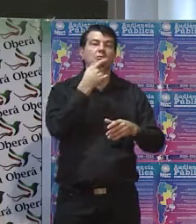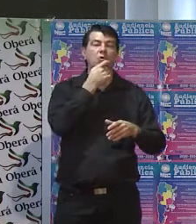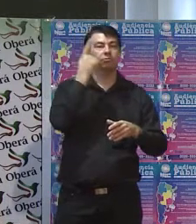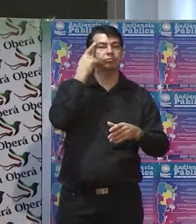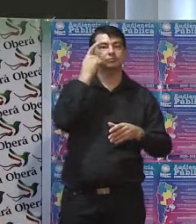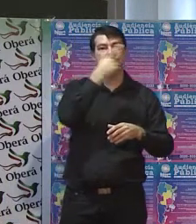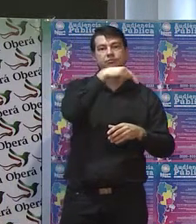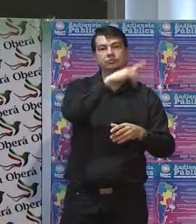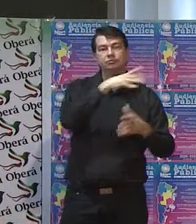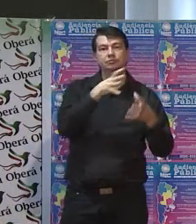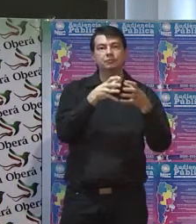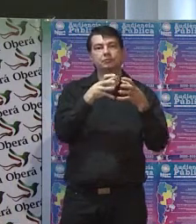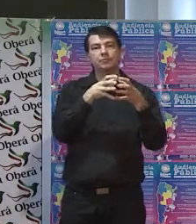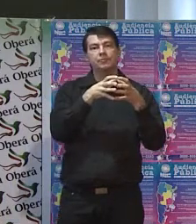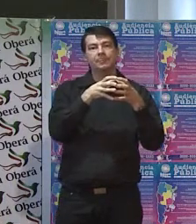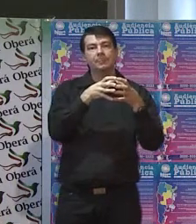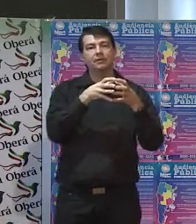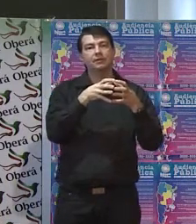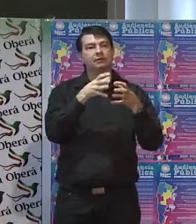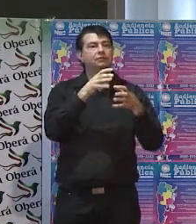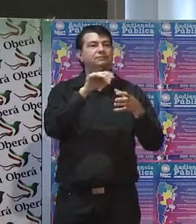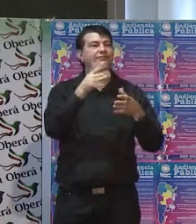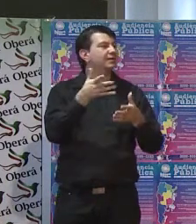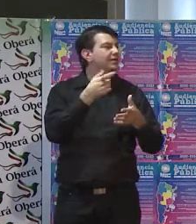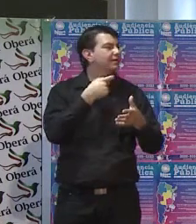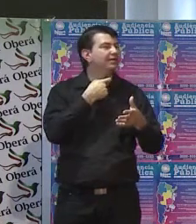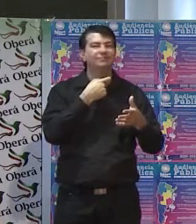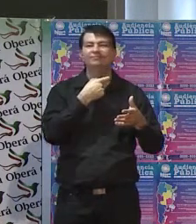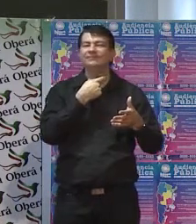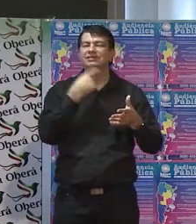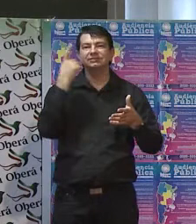decir que nos gustaría que haya más control en quienes